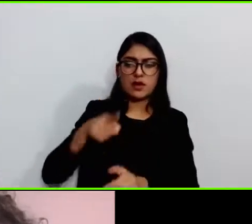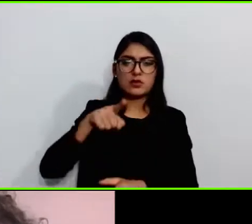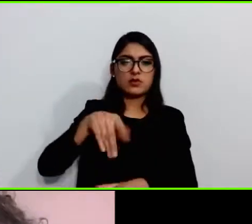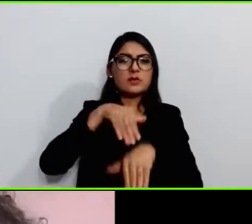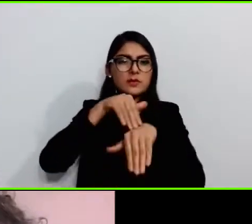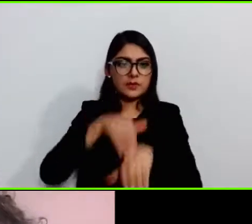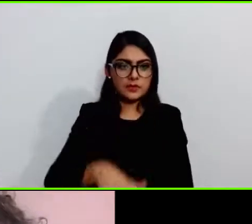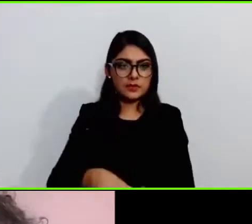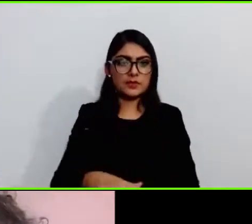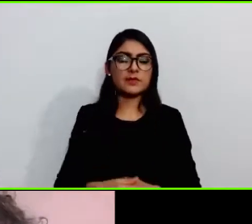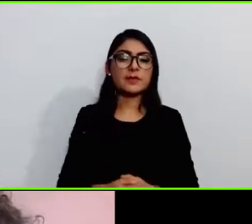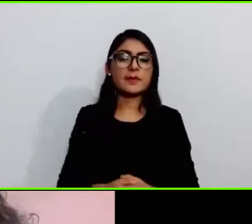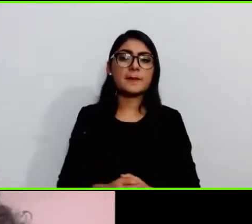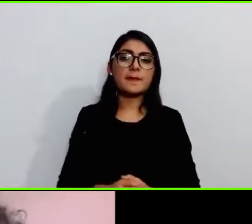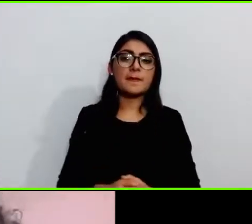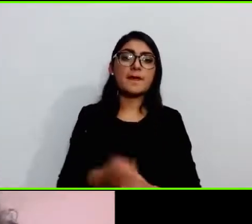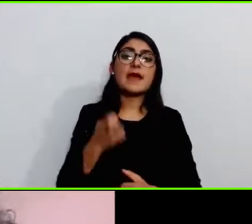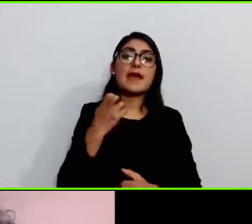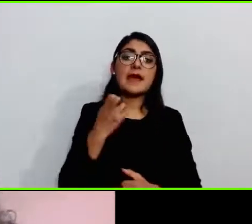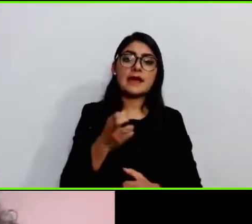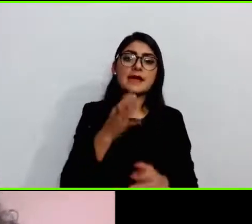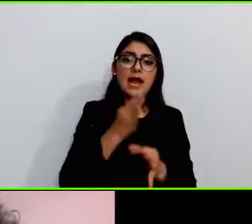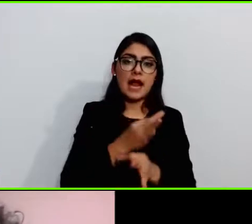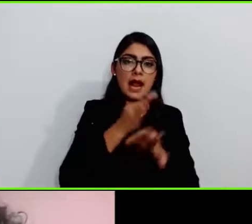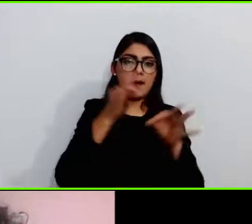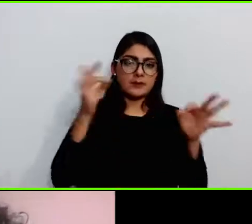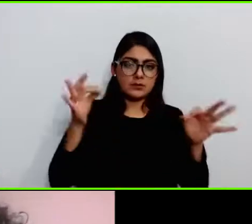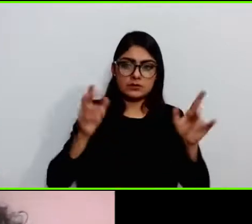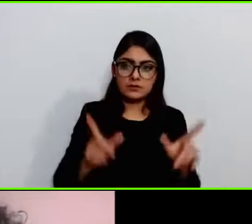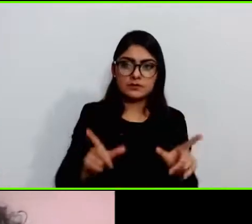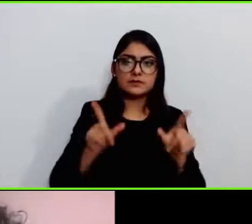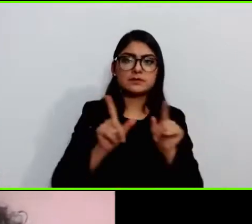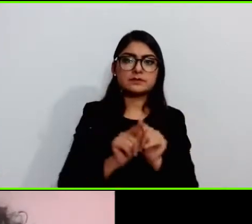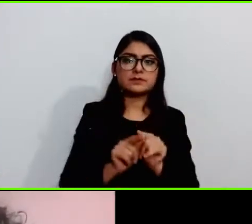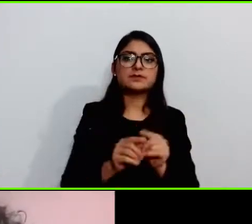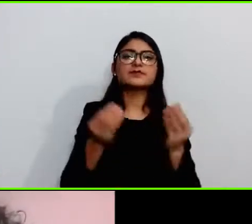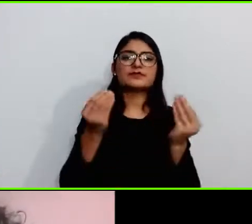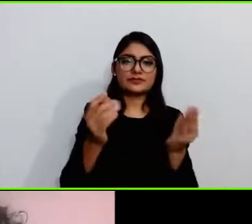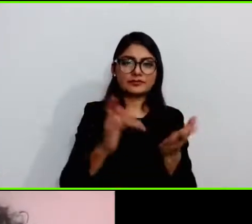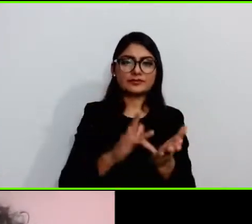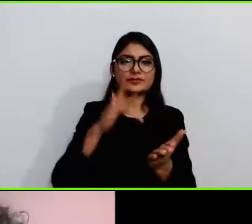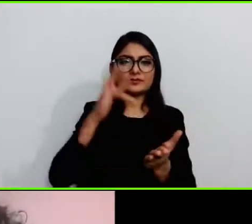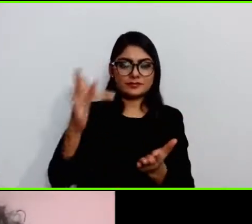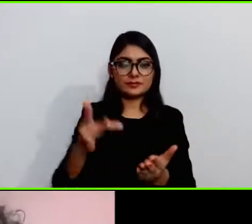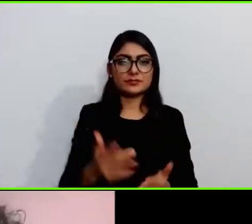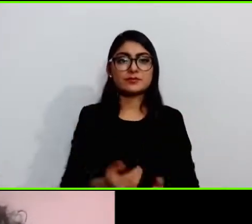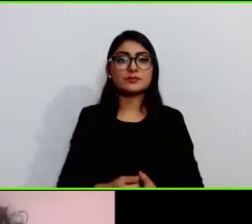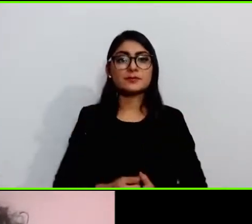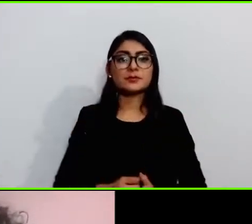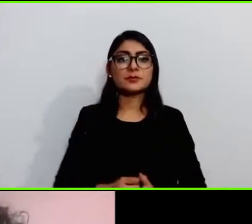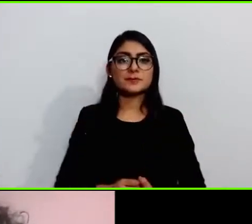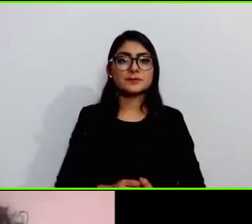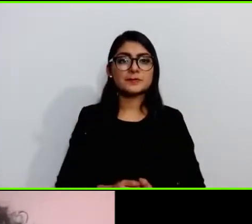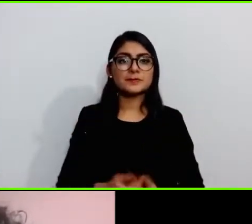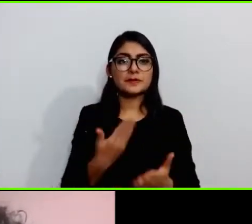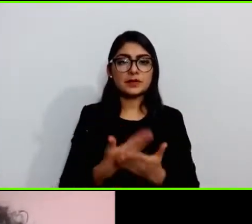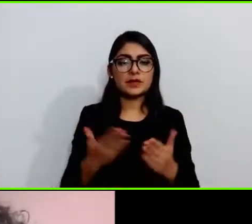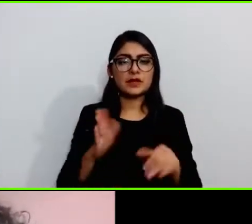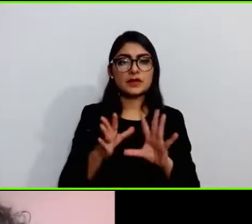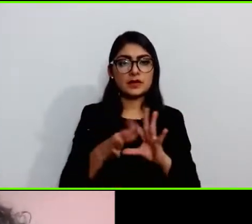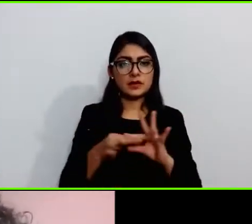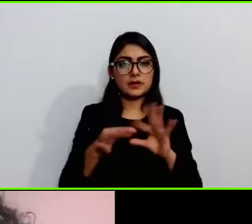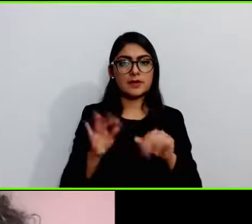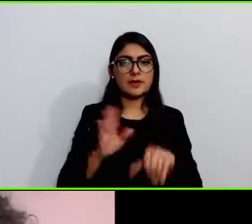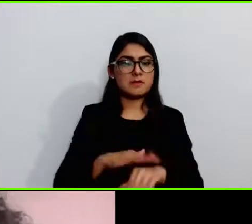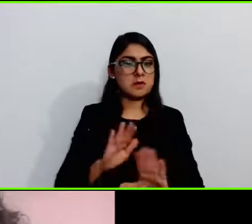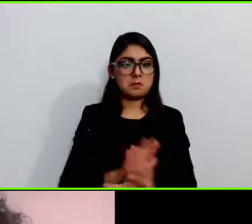diploma. Ese es el aviso únicamente. Muchísimas gracias y sin más, pues cedería